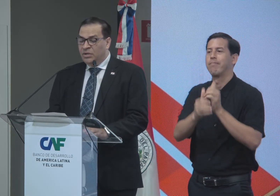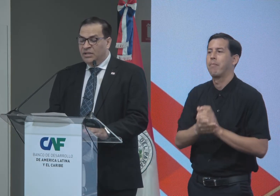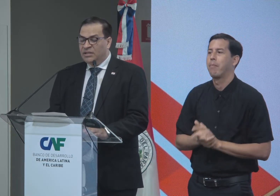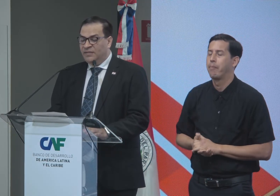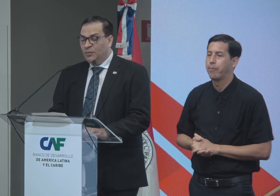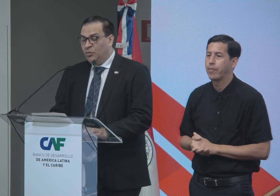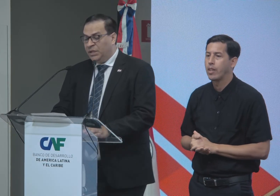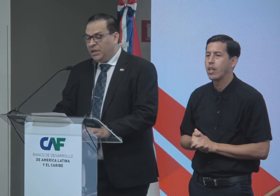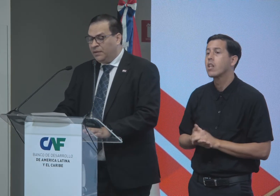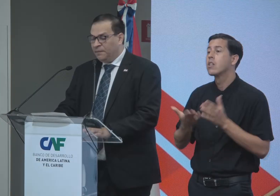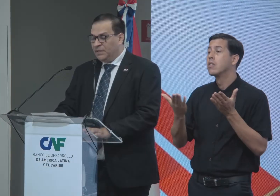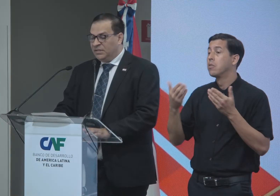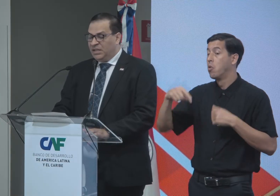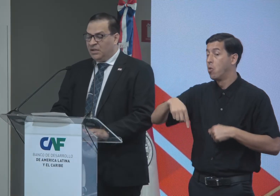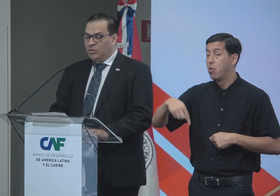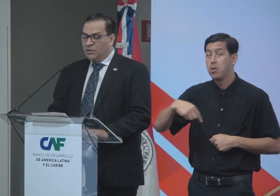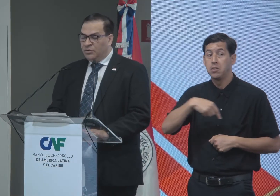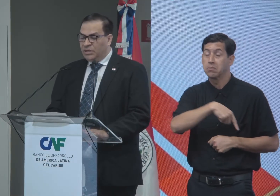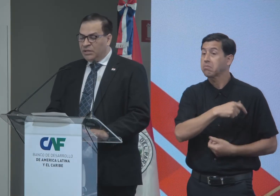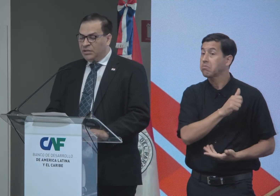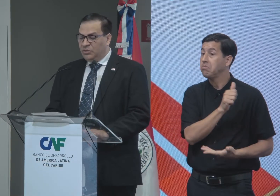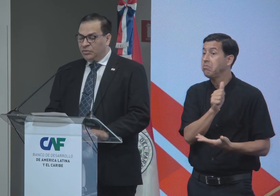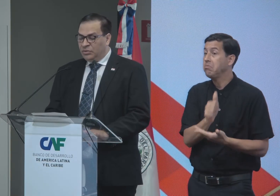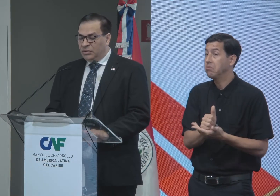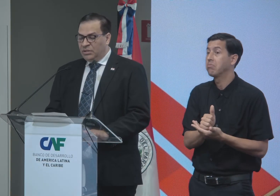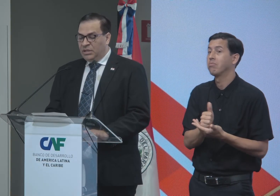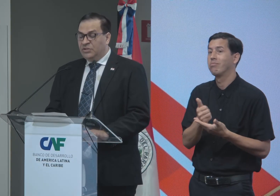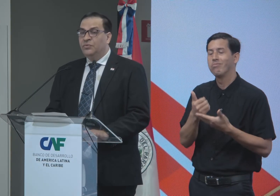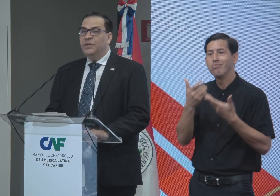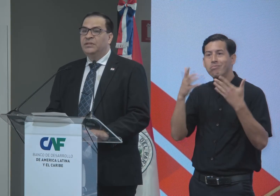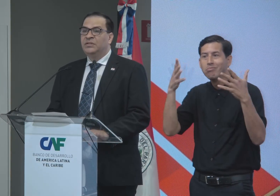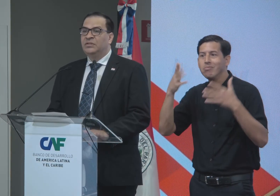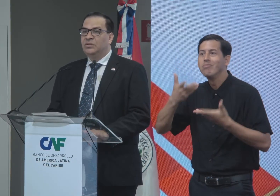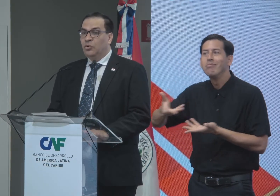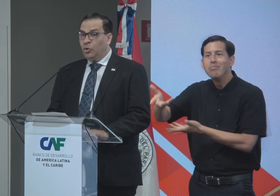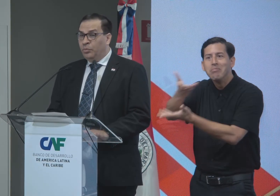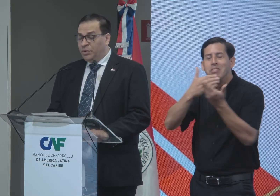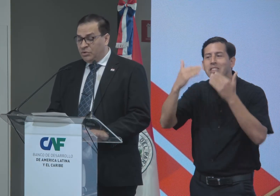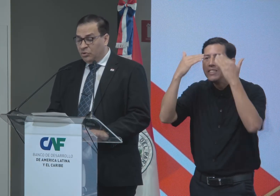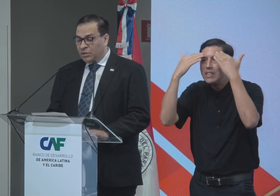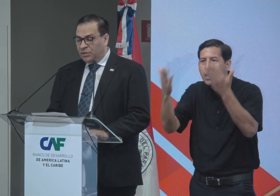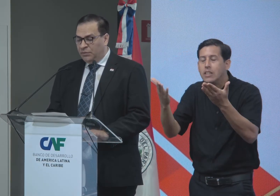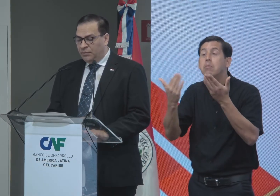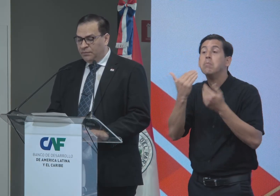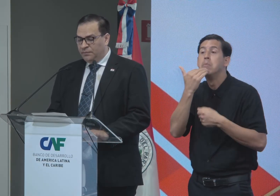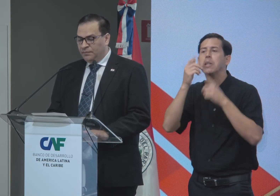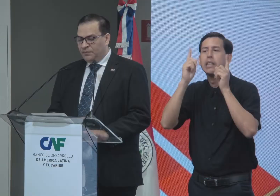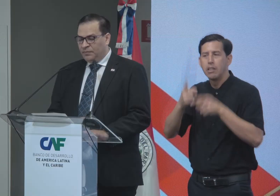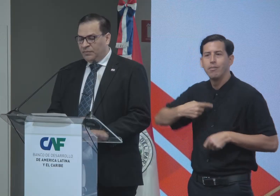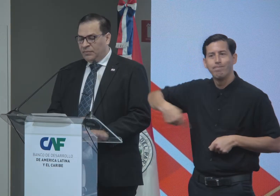Anhelo que esta ceremonia sea un acto de gratitud y a su vez un compromiso colectivo.